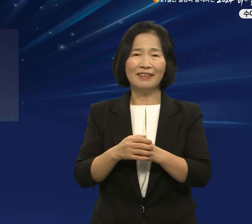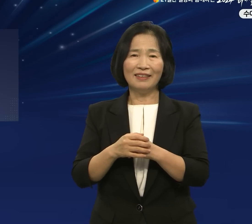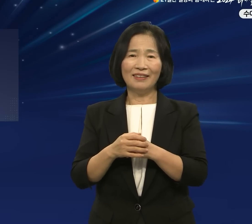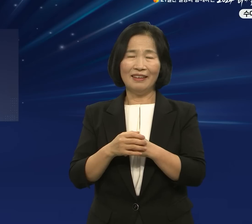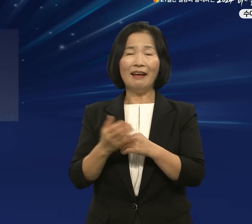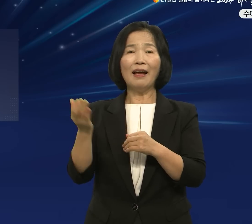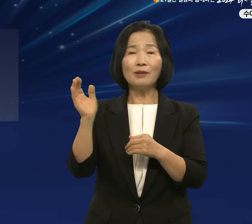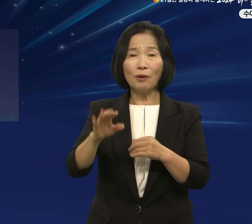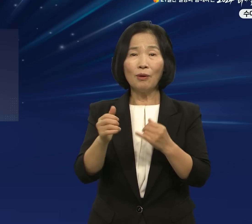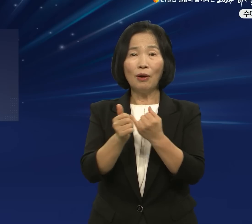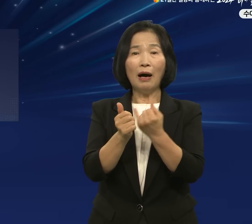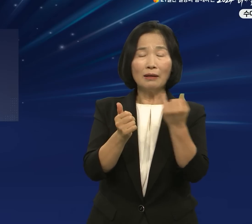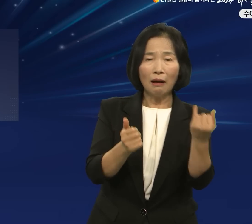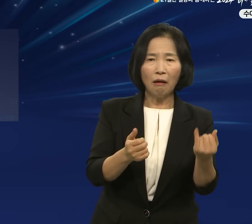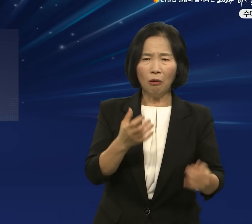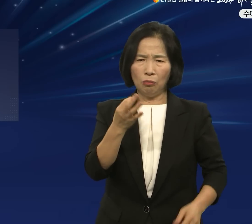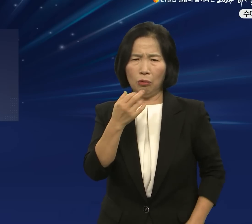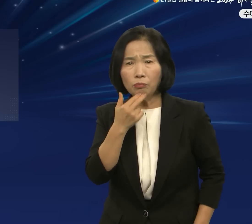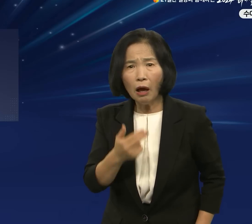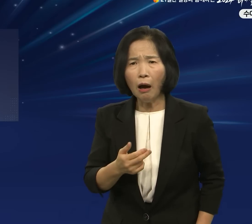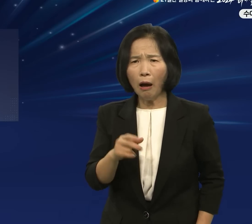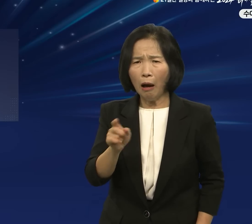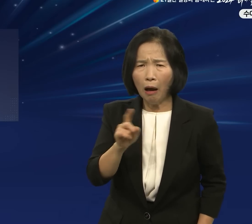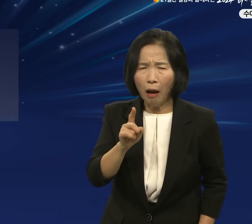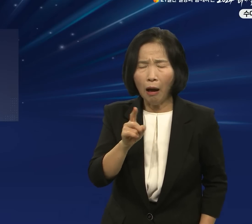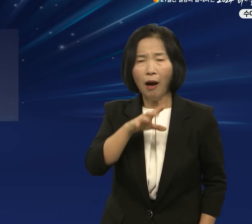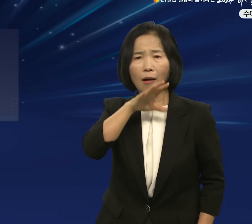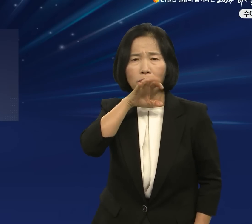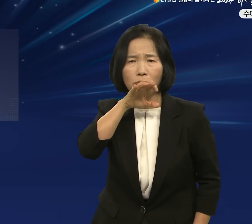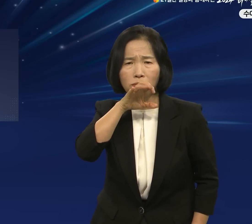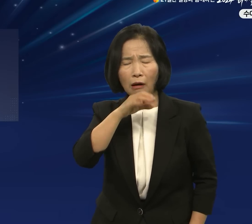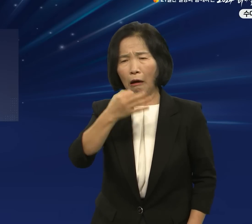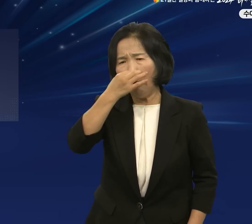힘들다고, 돈이 없다고 한 적이 없습니다.